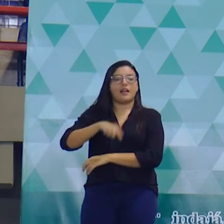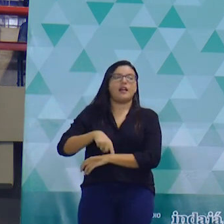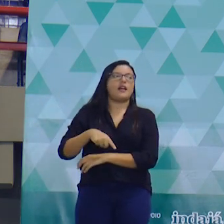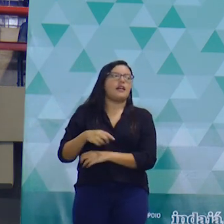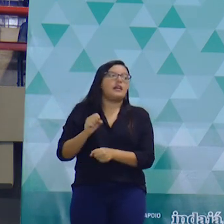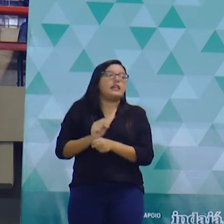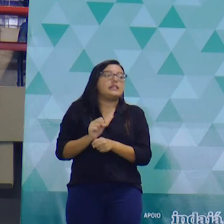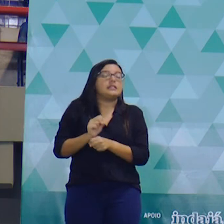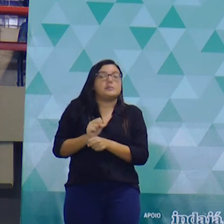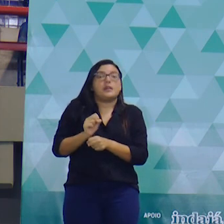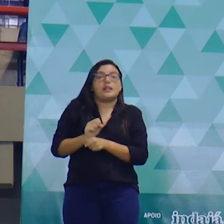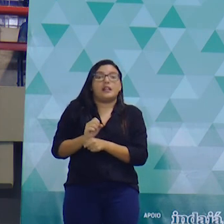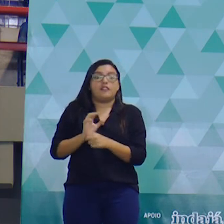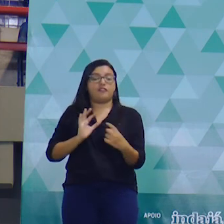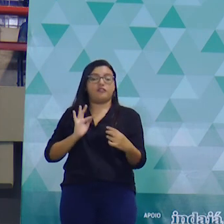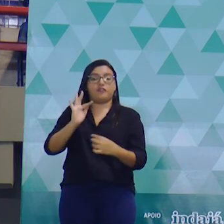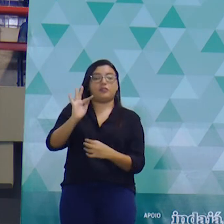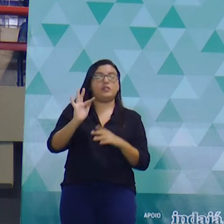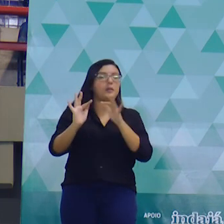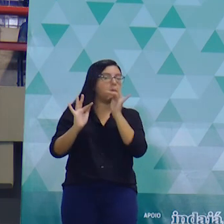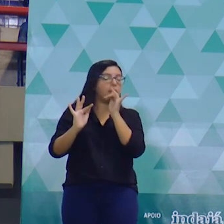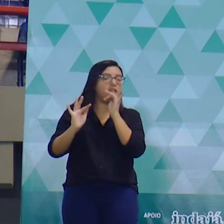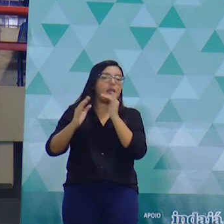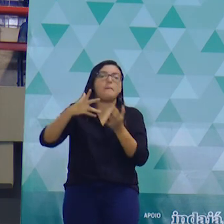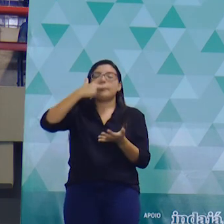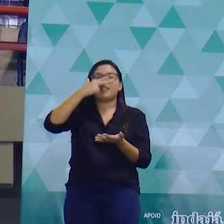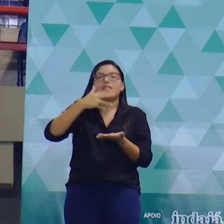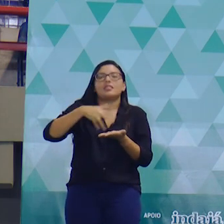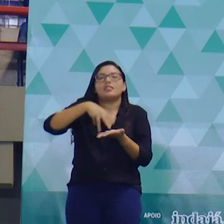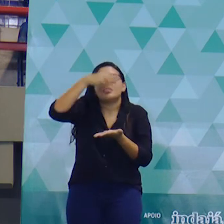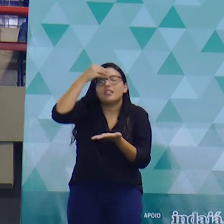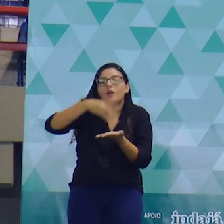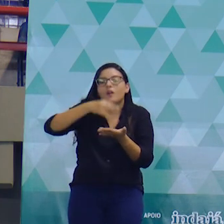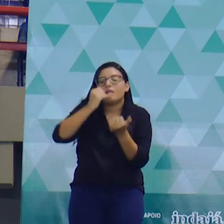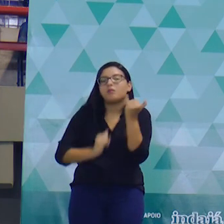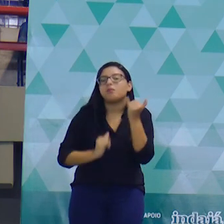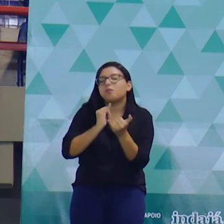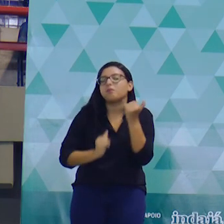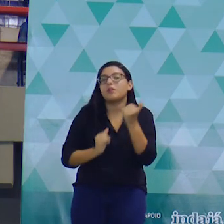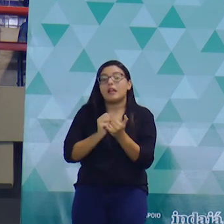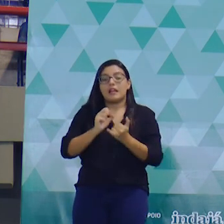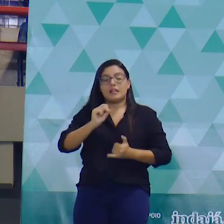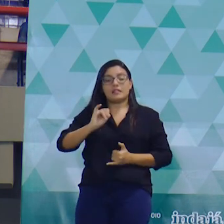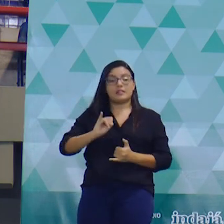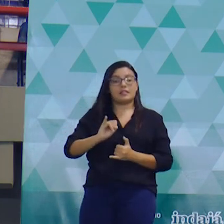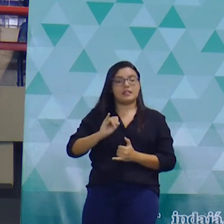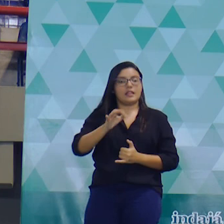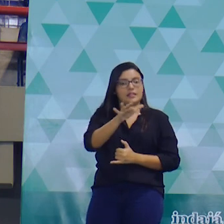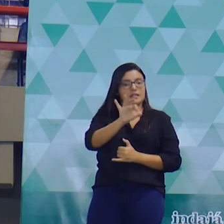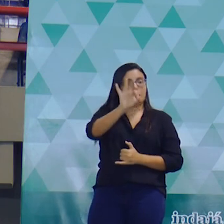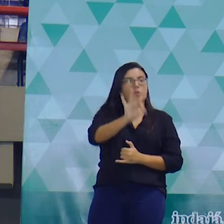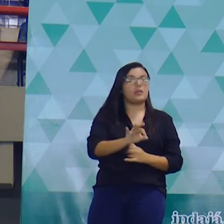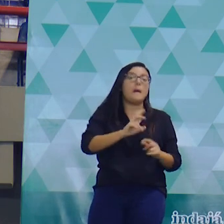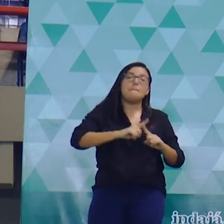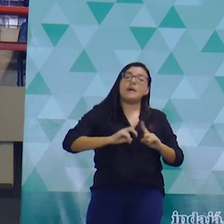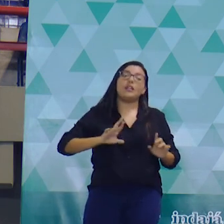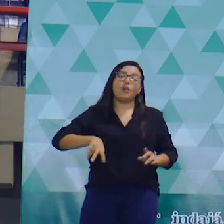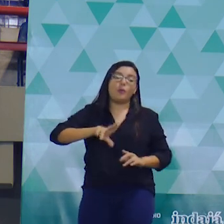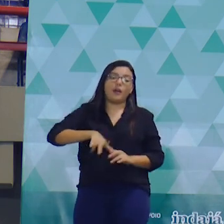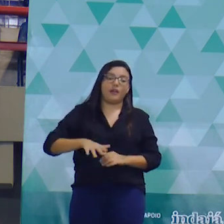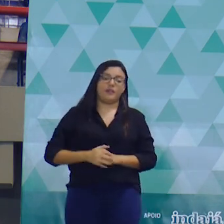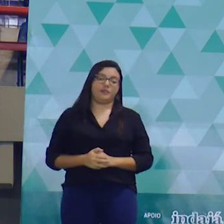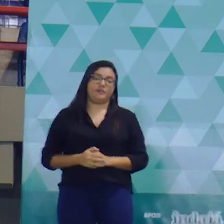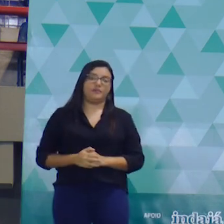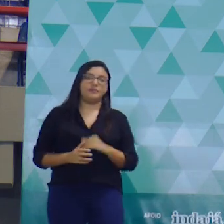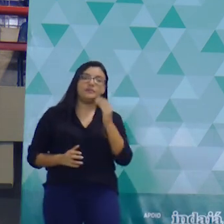que eu esperava obter, na verdade. É uma massa teórica. Se o rendimento fosse 100%, que seria 3,17